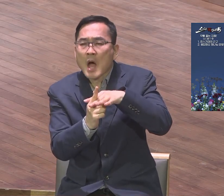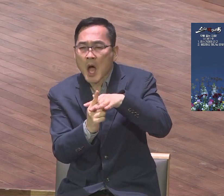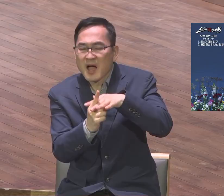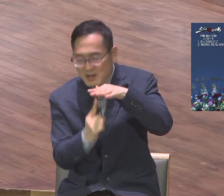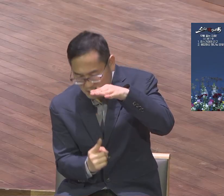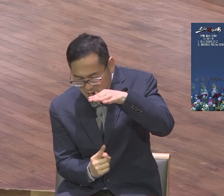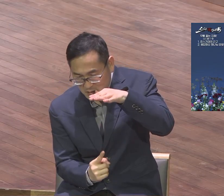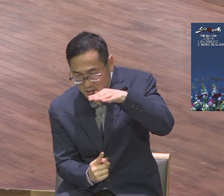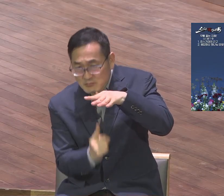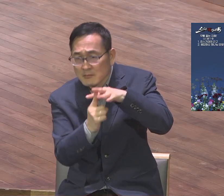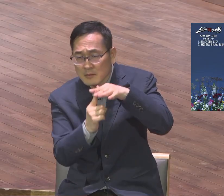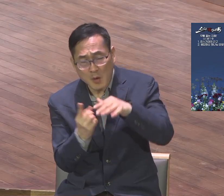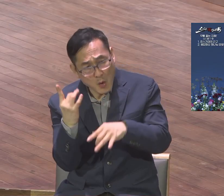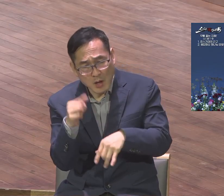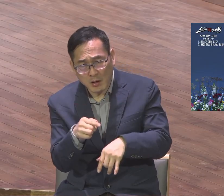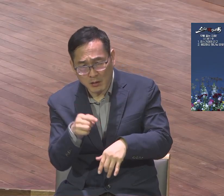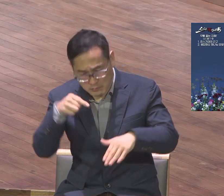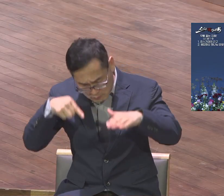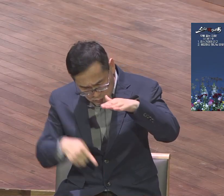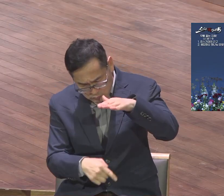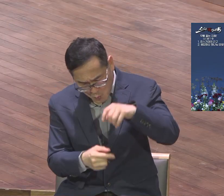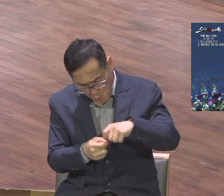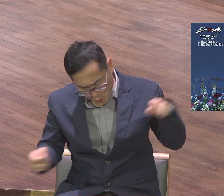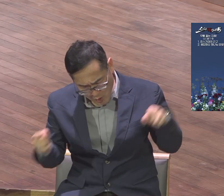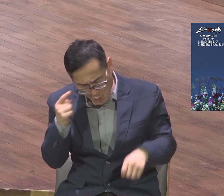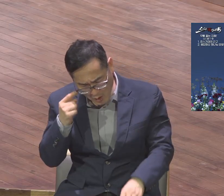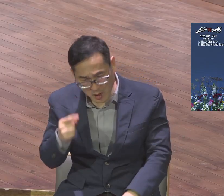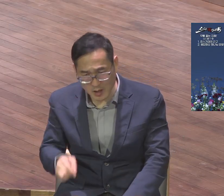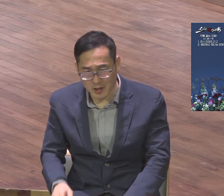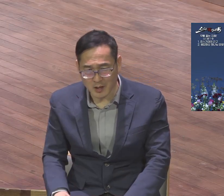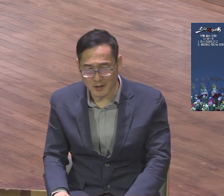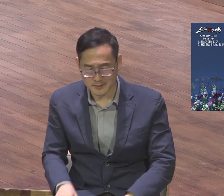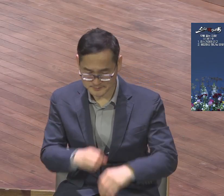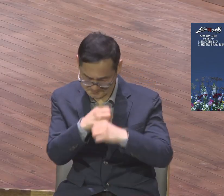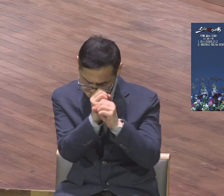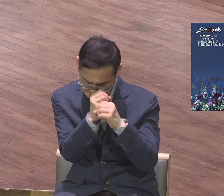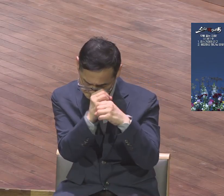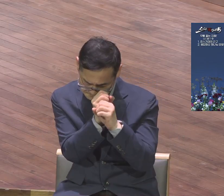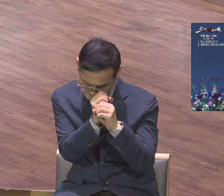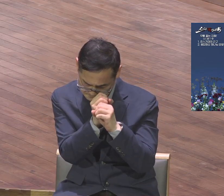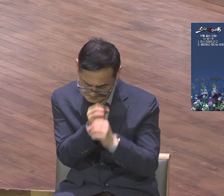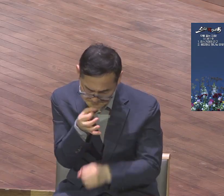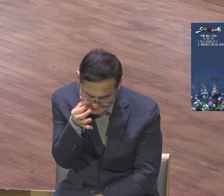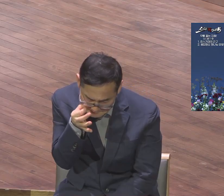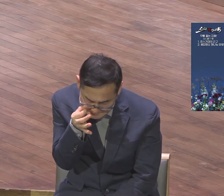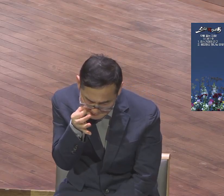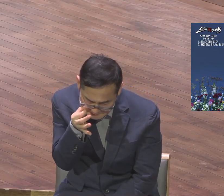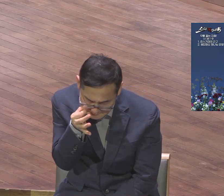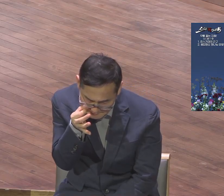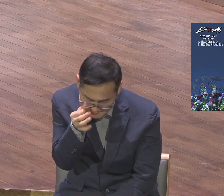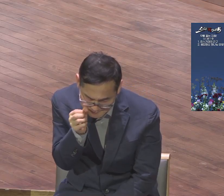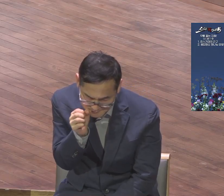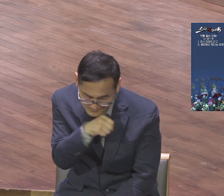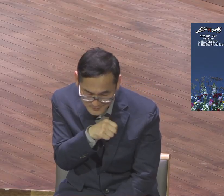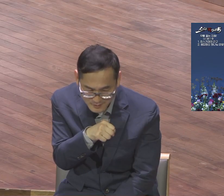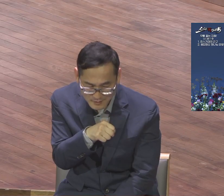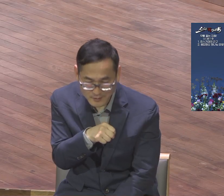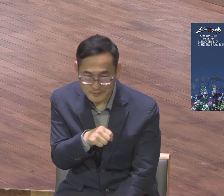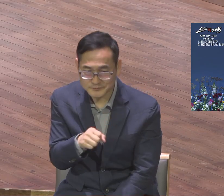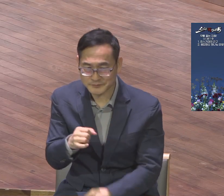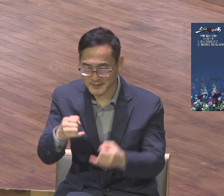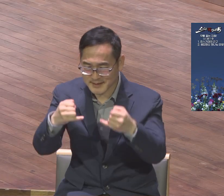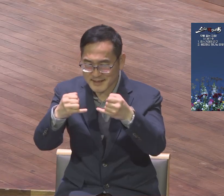바닷속에 들어가 있는 물고기를 현미경으로 자세히 보니까 놀랍게도 실 같은